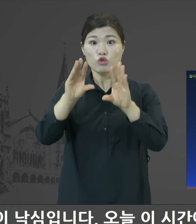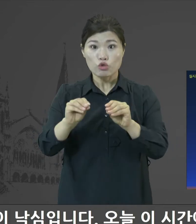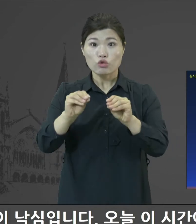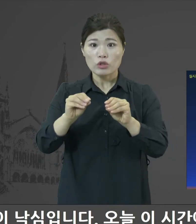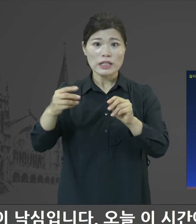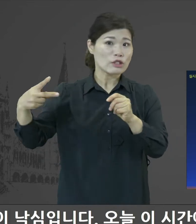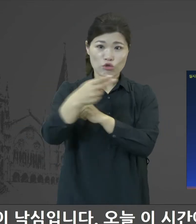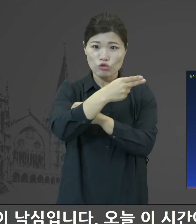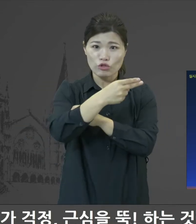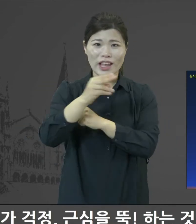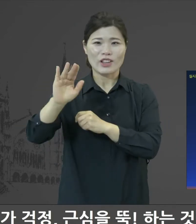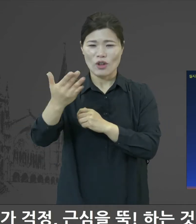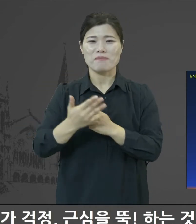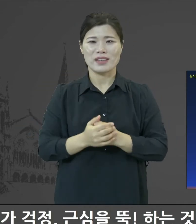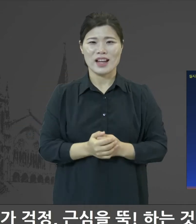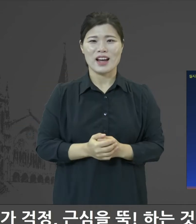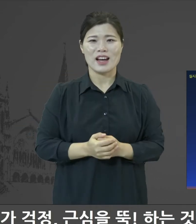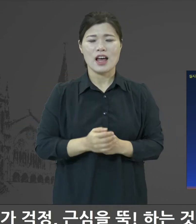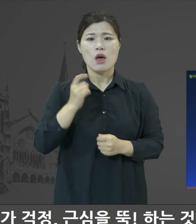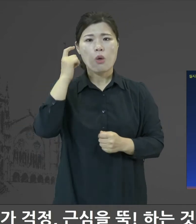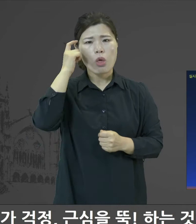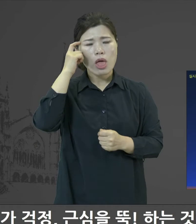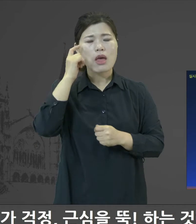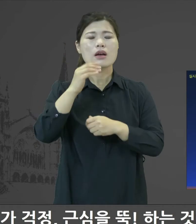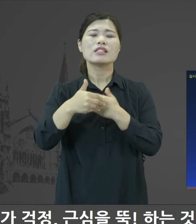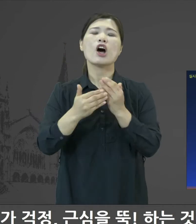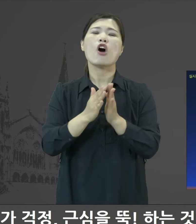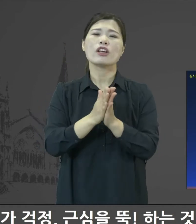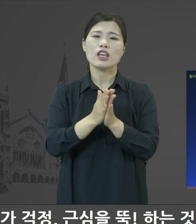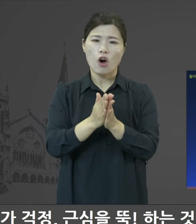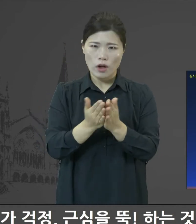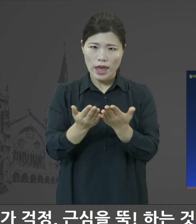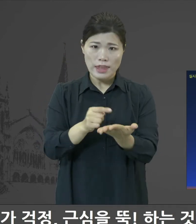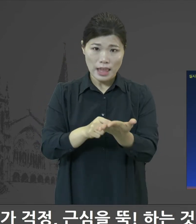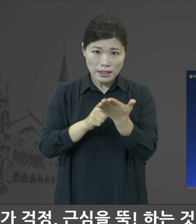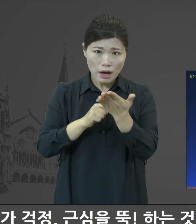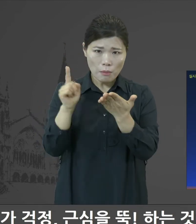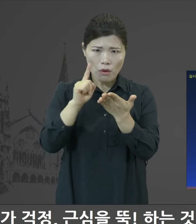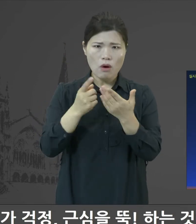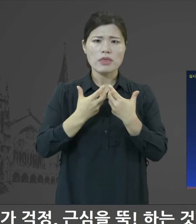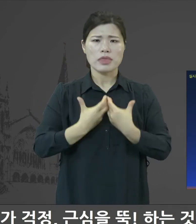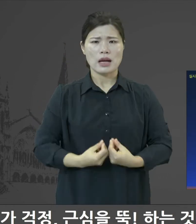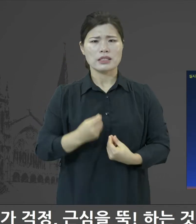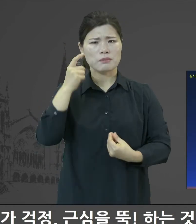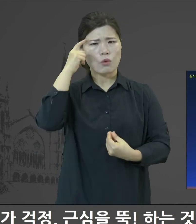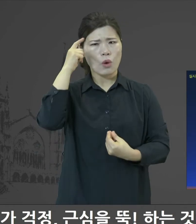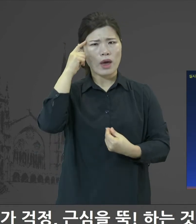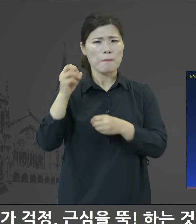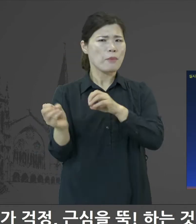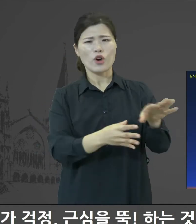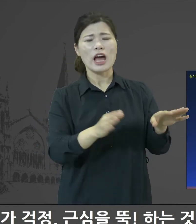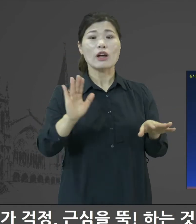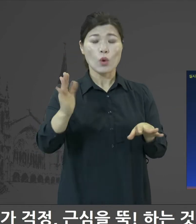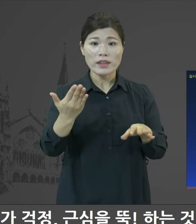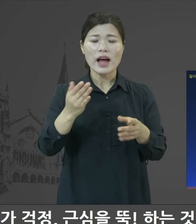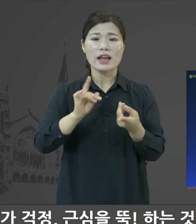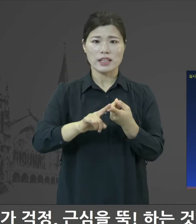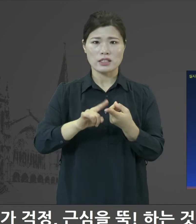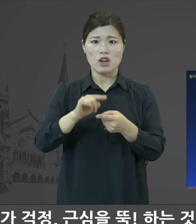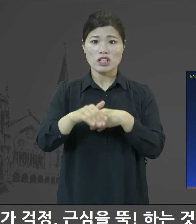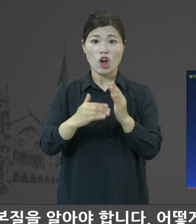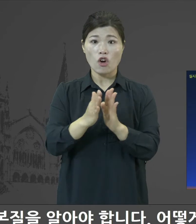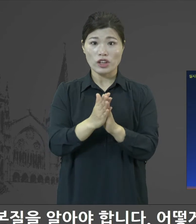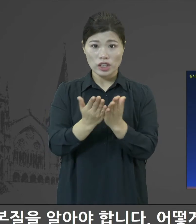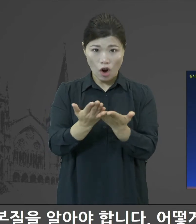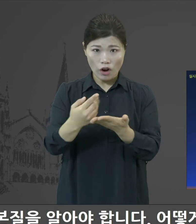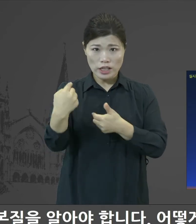되죠. 왜 성경이 낙심을 멀리하도록 하는가? 어떻게 낙심을 멀리 할 수 있다고 성경이 가르쳐